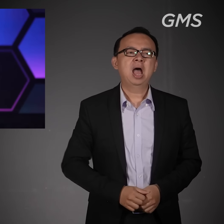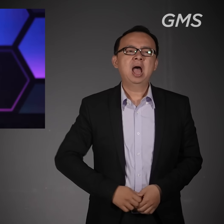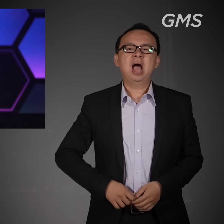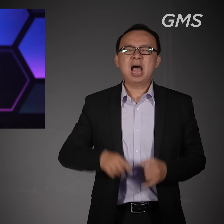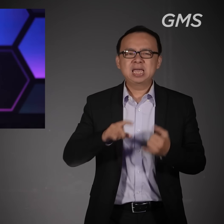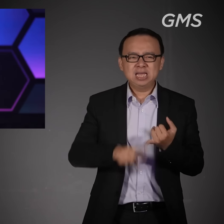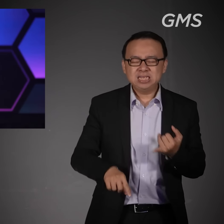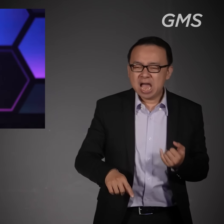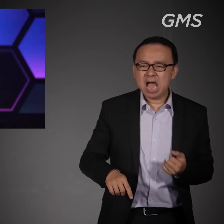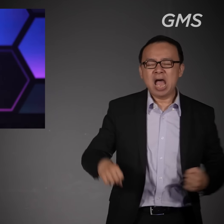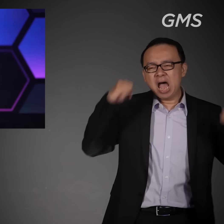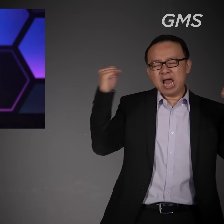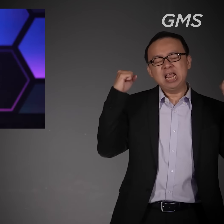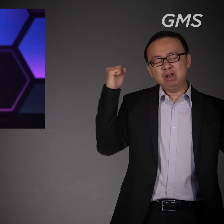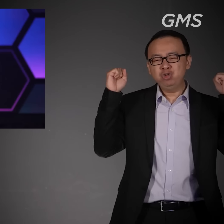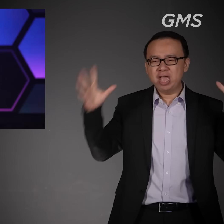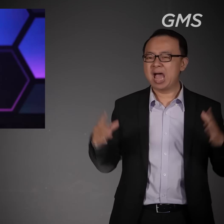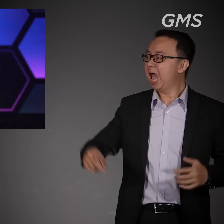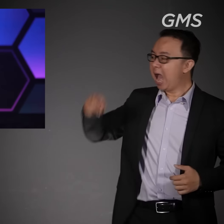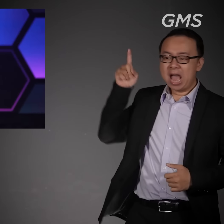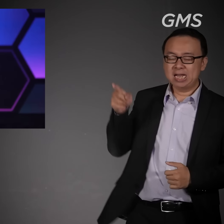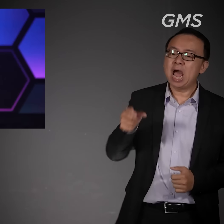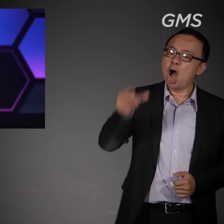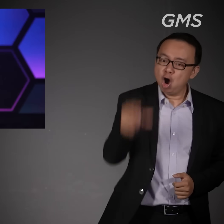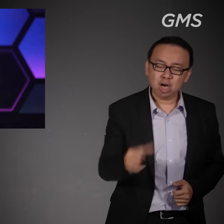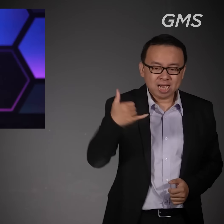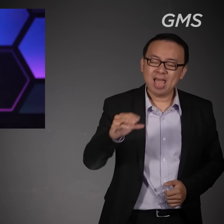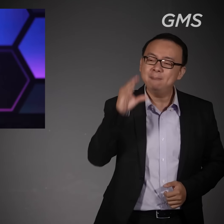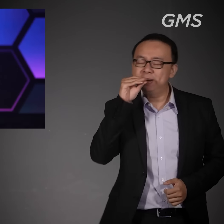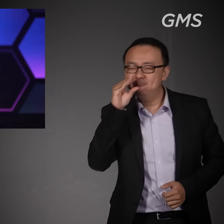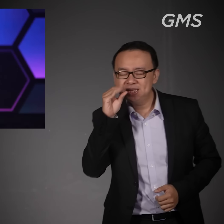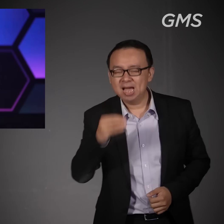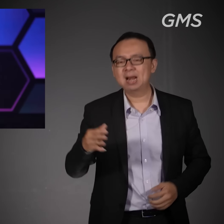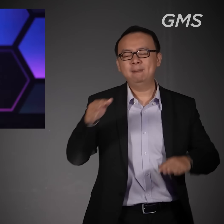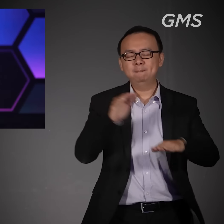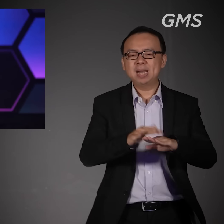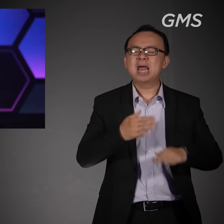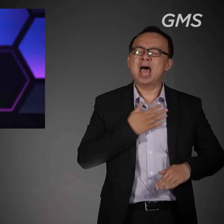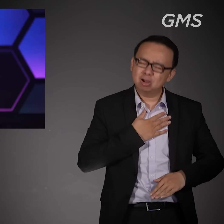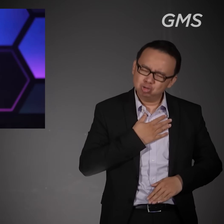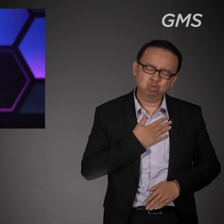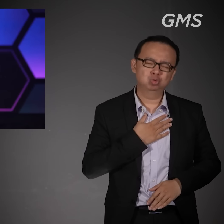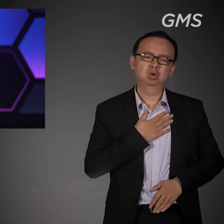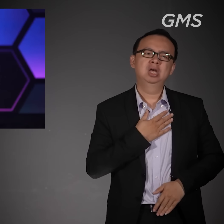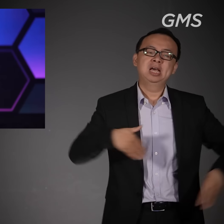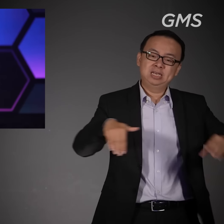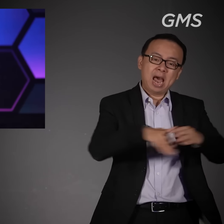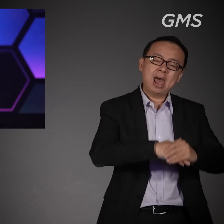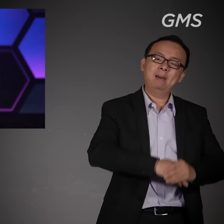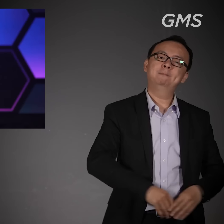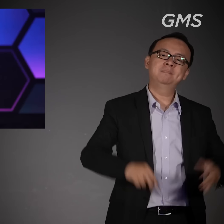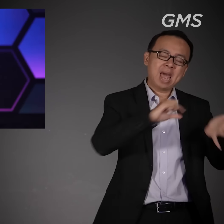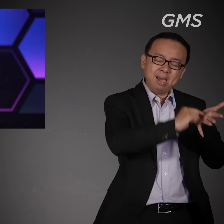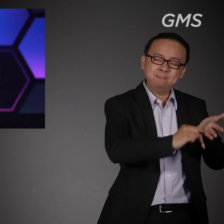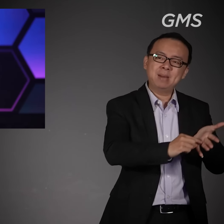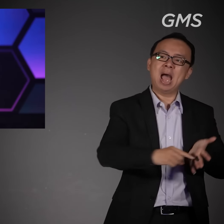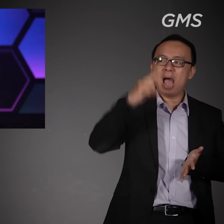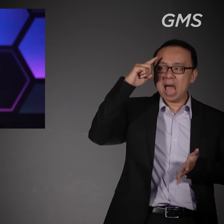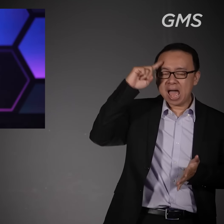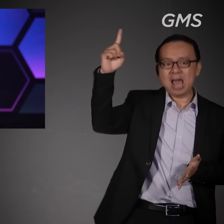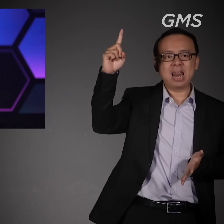haleluya, seseorang berbicara ke dalam hidupku dalam nama Allah. Dia